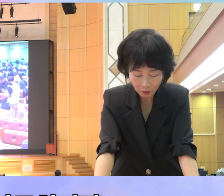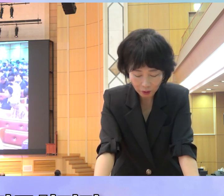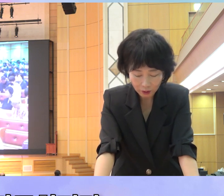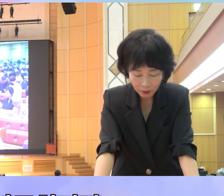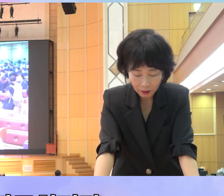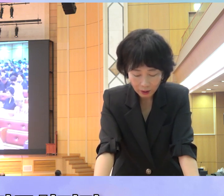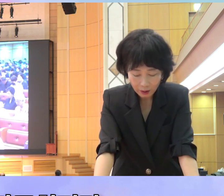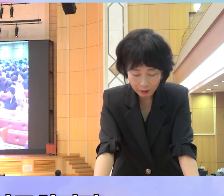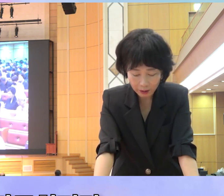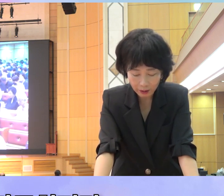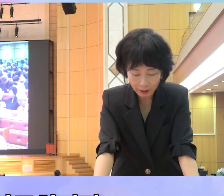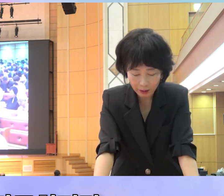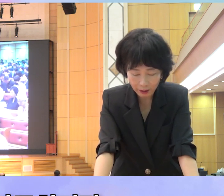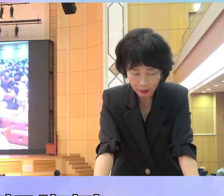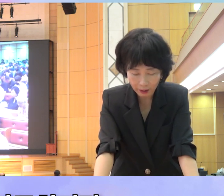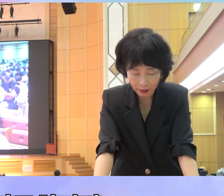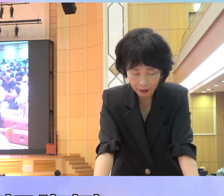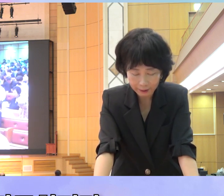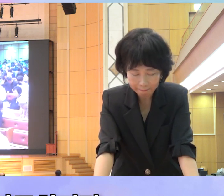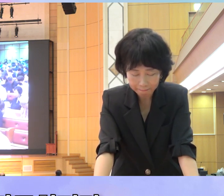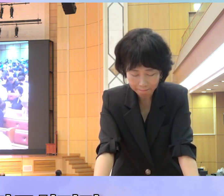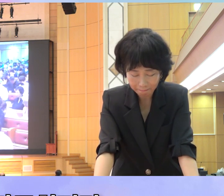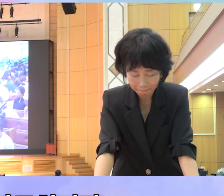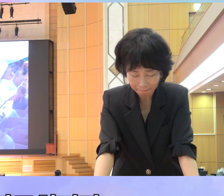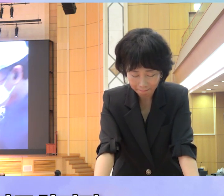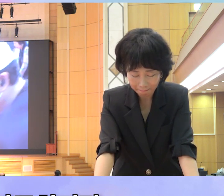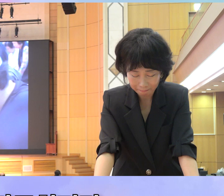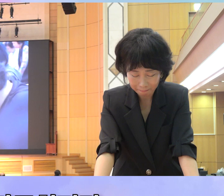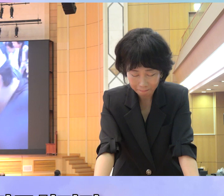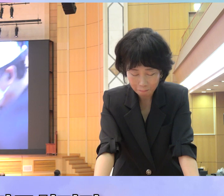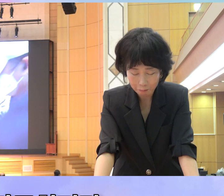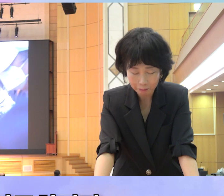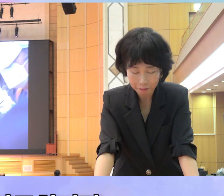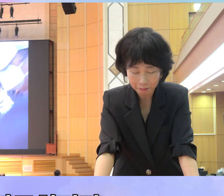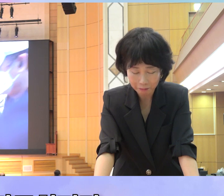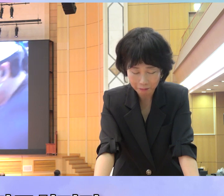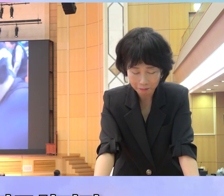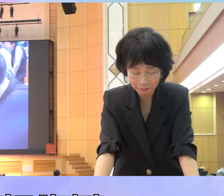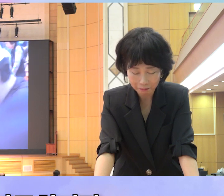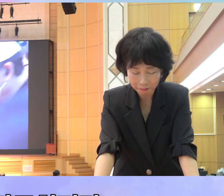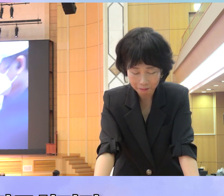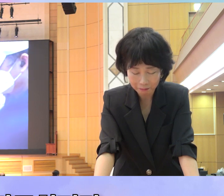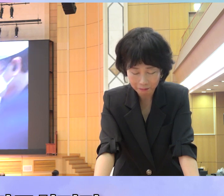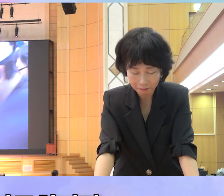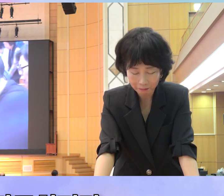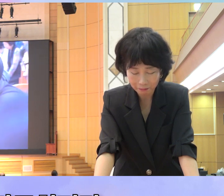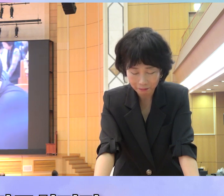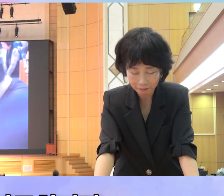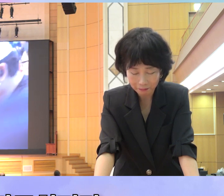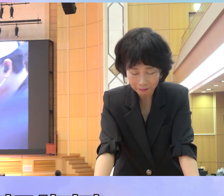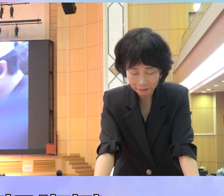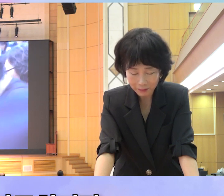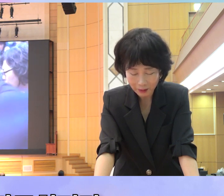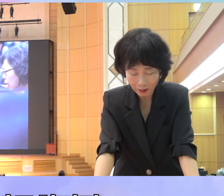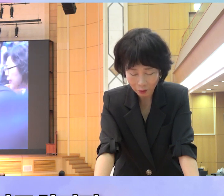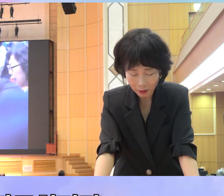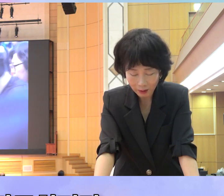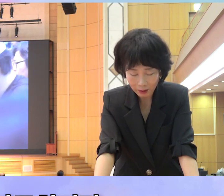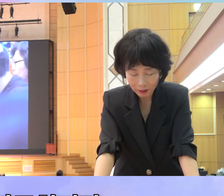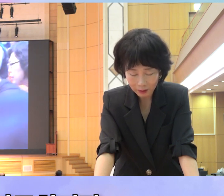여러 가지를 가르치고 계셨습니다. 우리가 다시 한번 이 말씀들을 한번 지켜보니까 예수님의 성품은